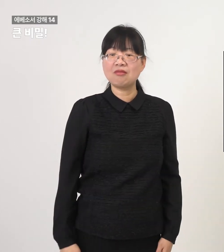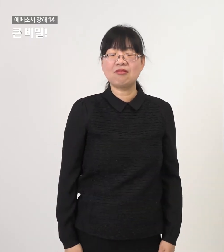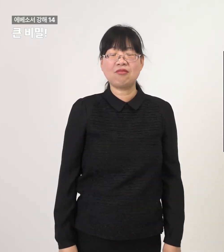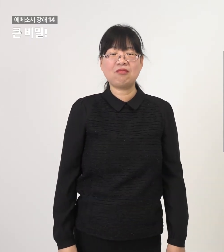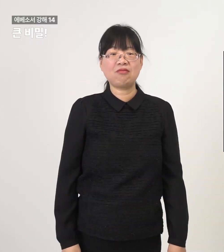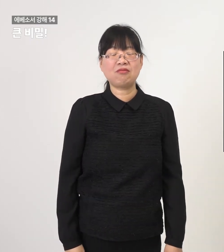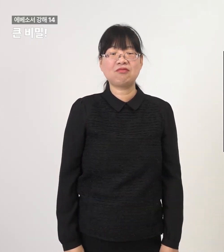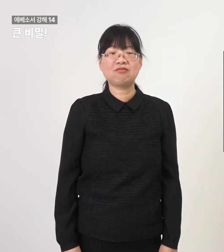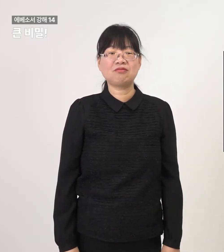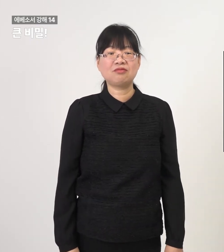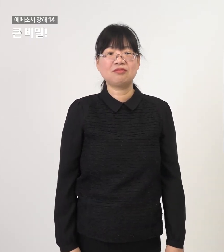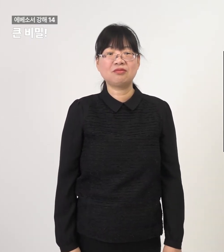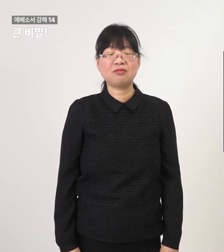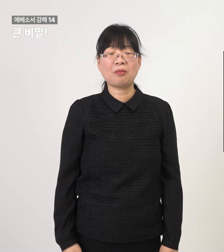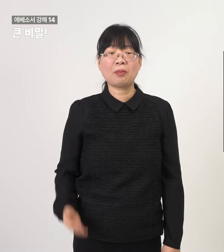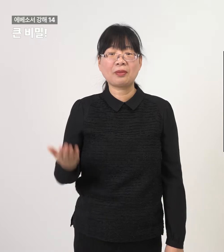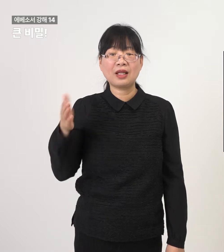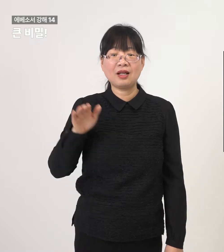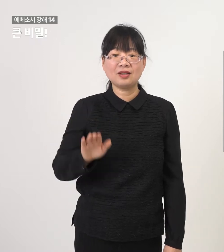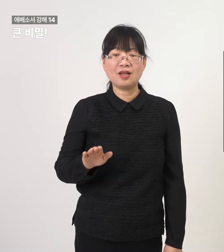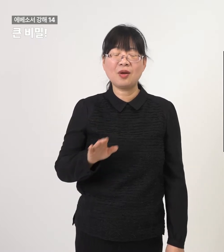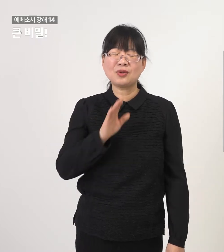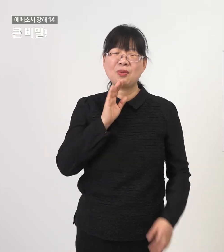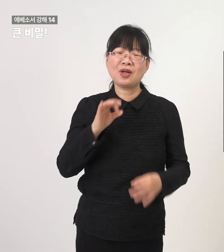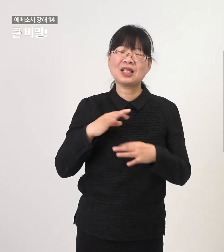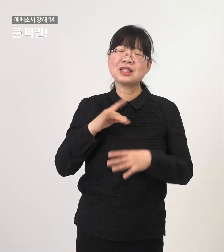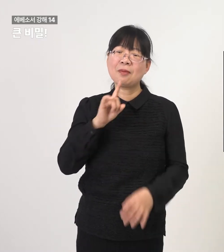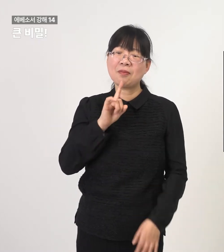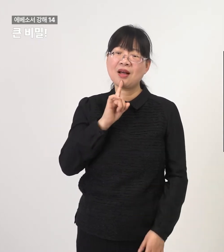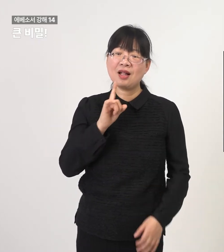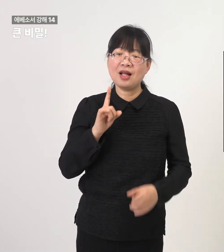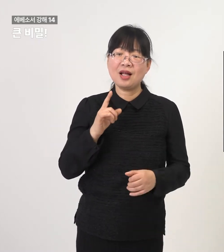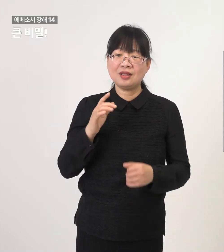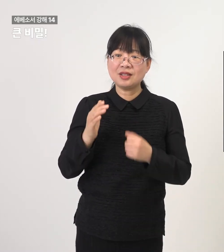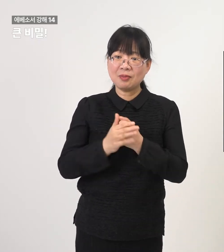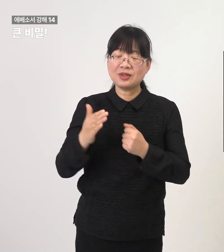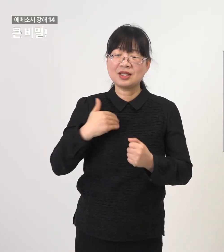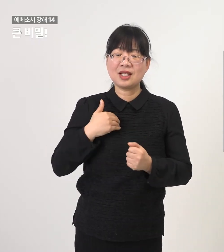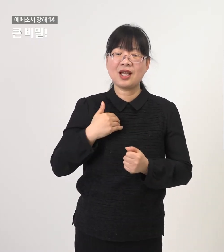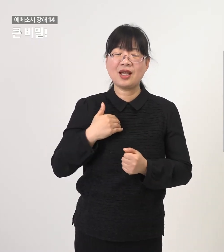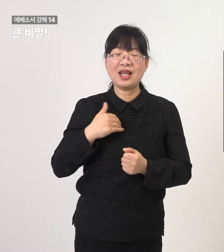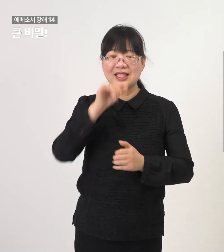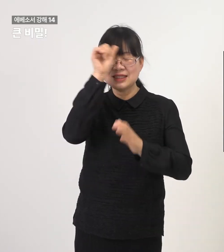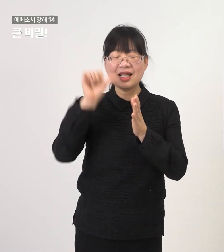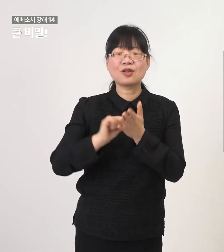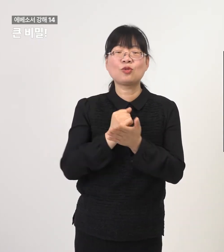그래요. 그런데 놀라운 게 그 한마디가 제 운명을 바꿨어요.